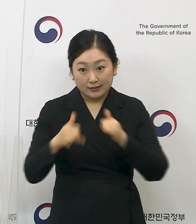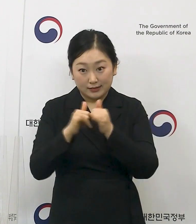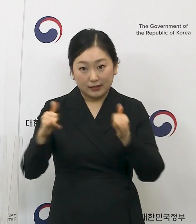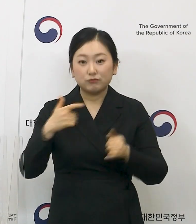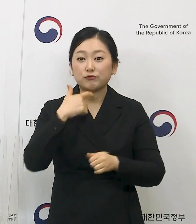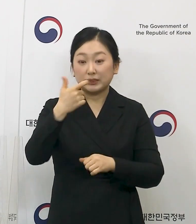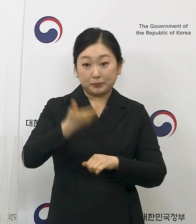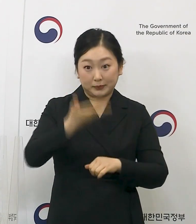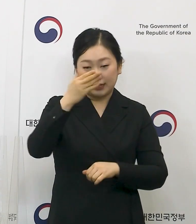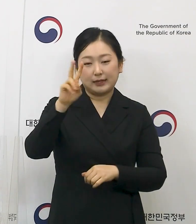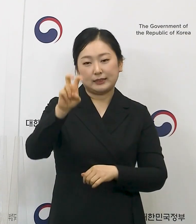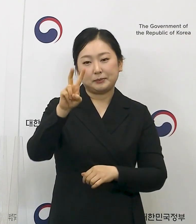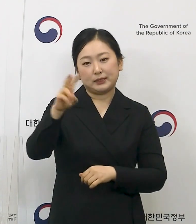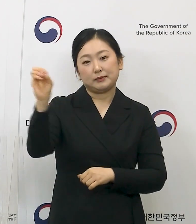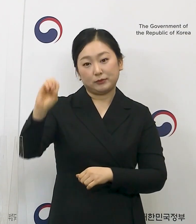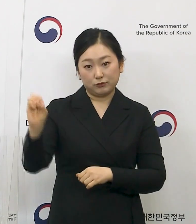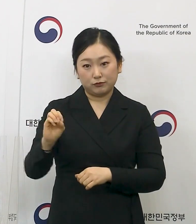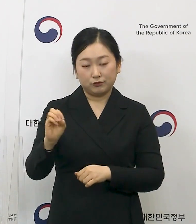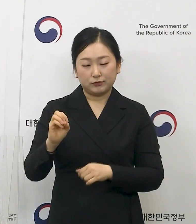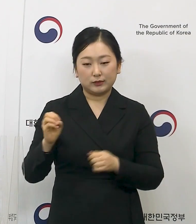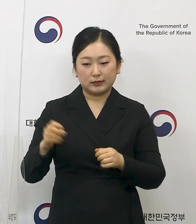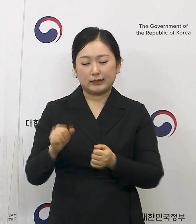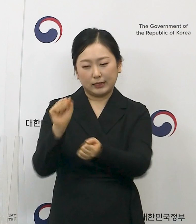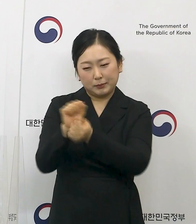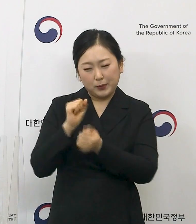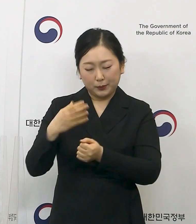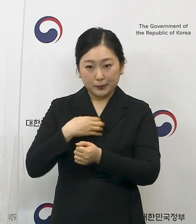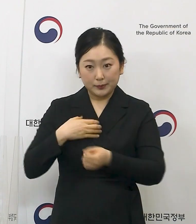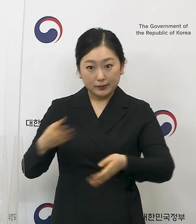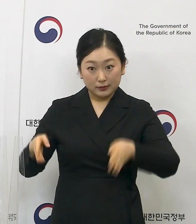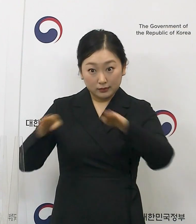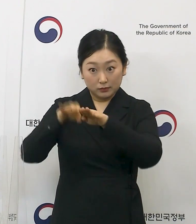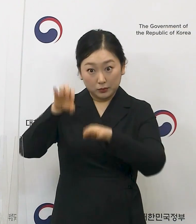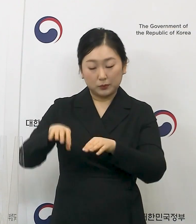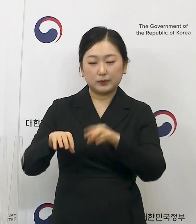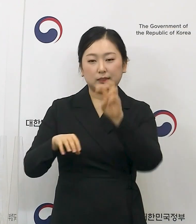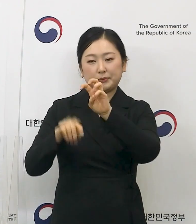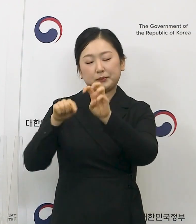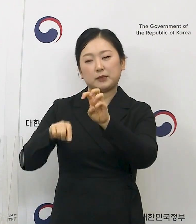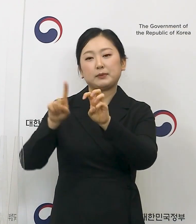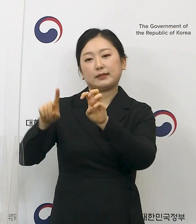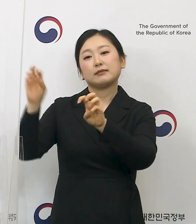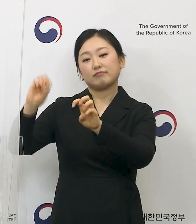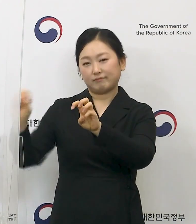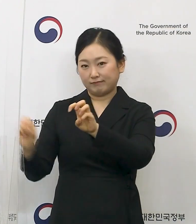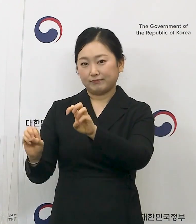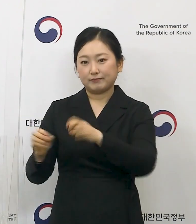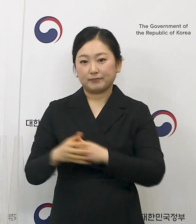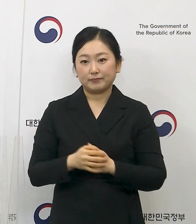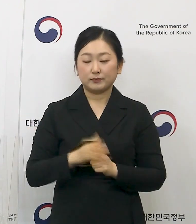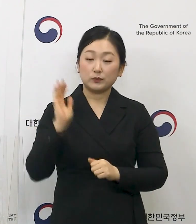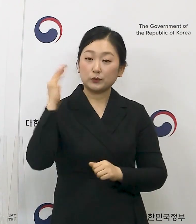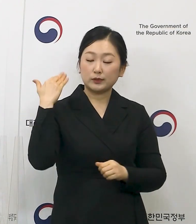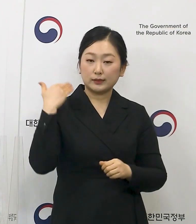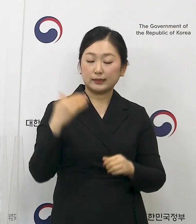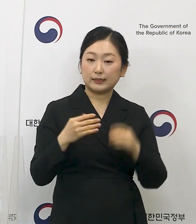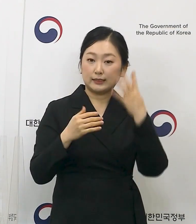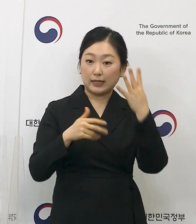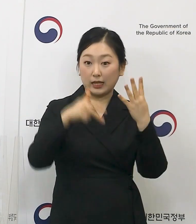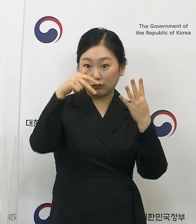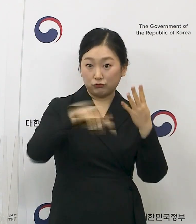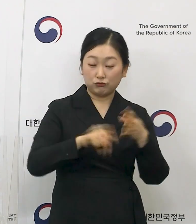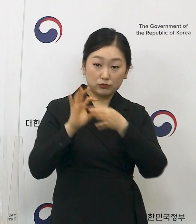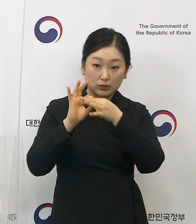60세 이상은 22%, 감염 취약시설은 30%입니다. 최근 4주간